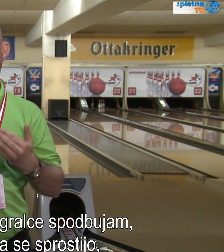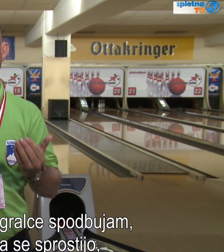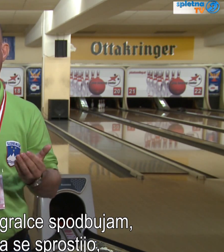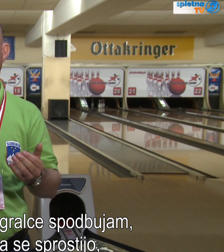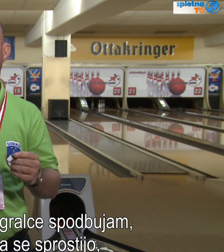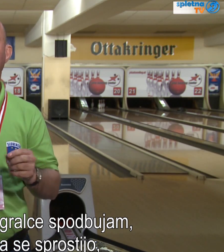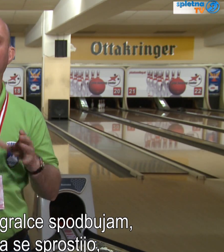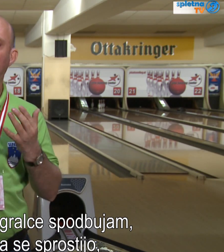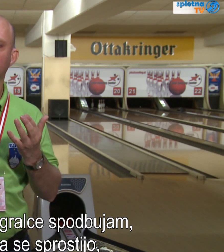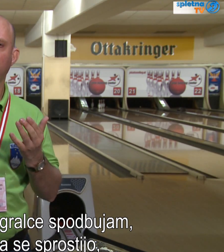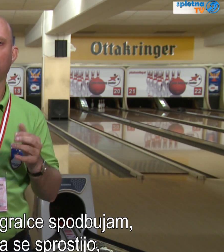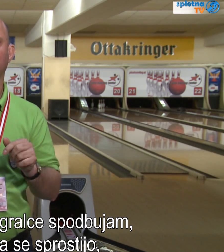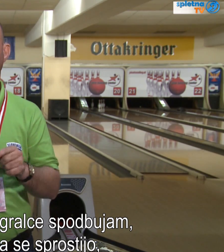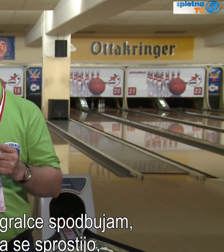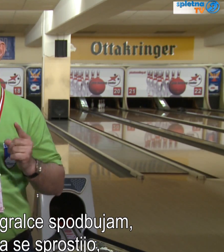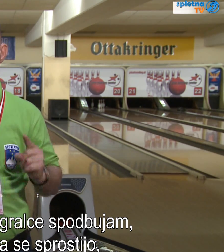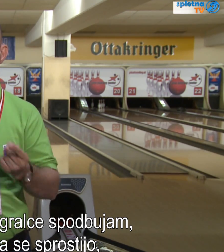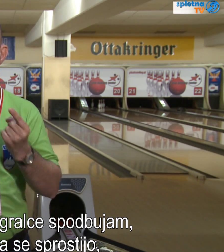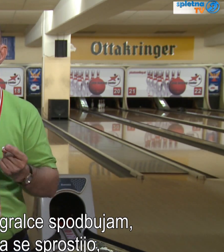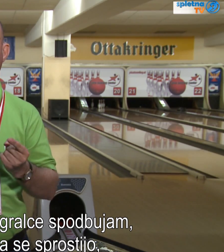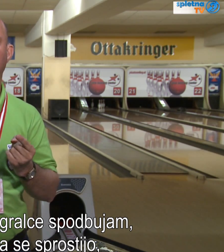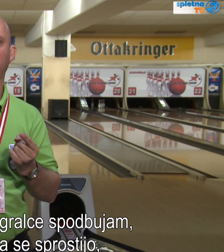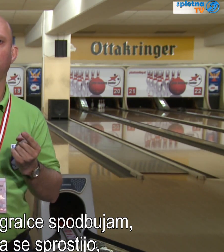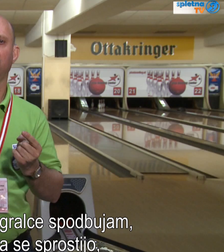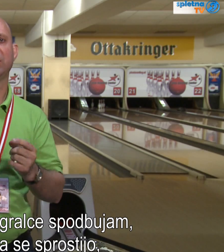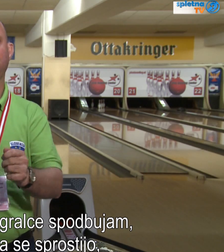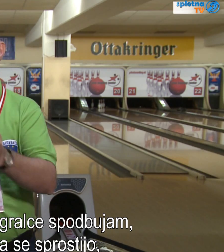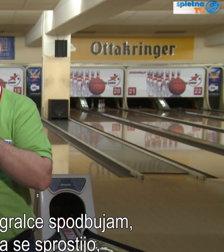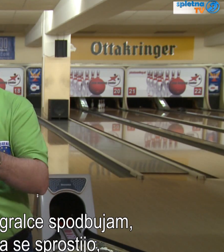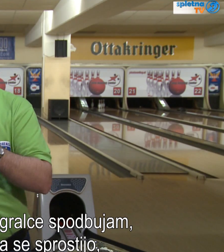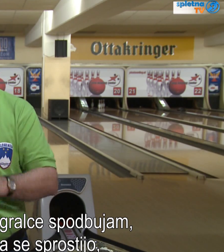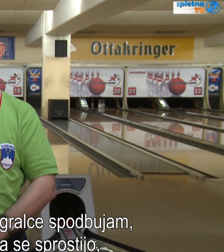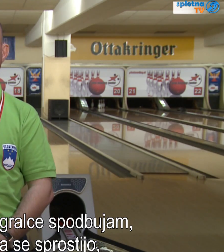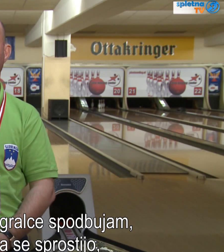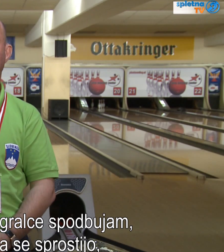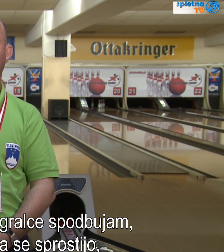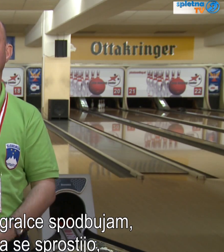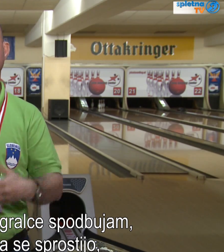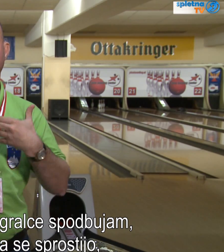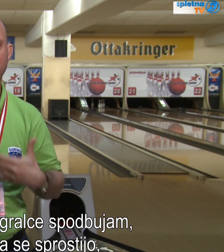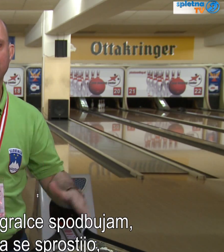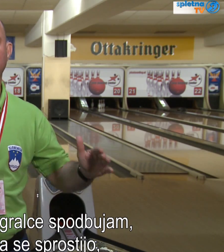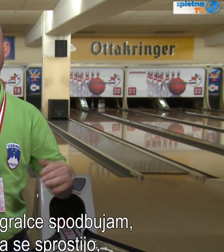da igralce motiviram, se pogovarjamo, se